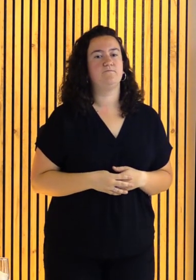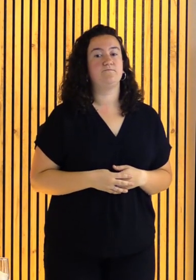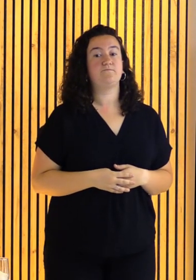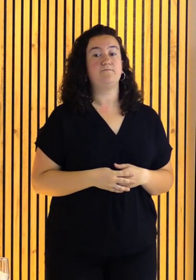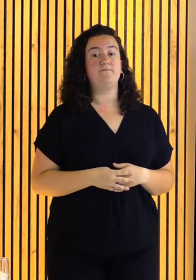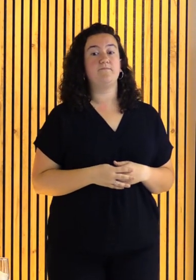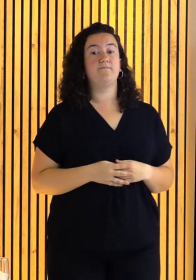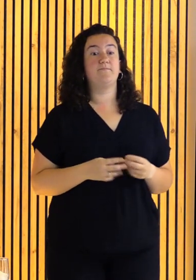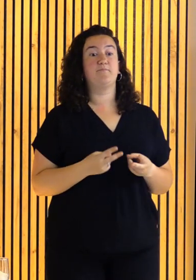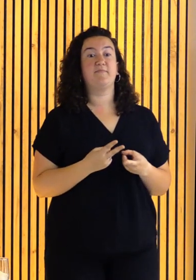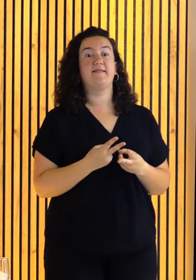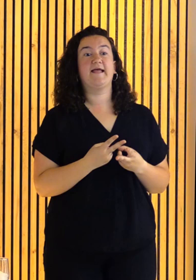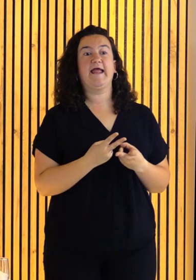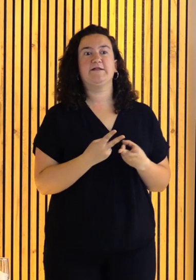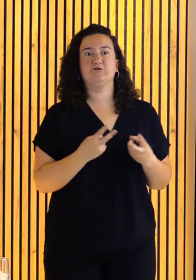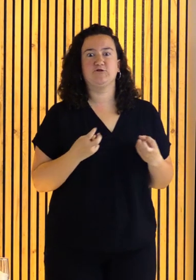ez bereisten edo